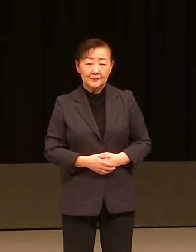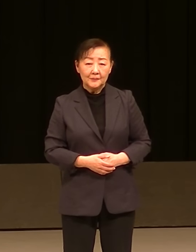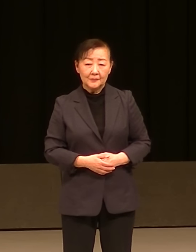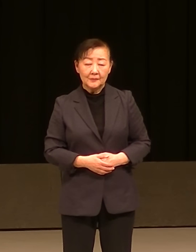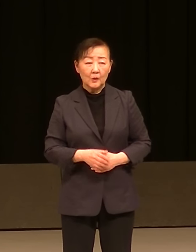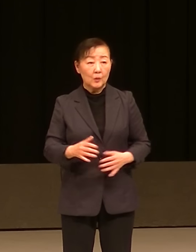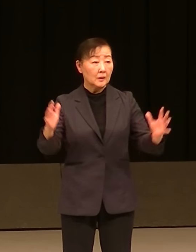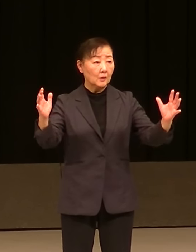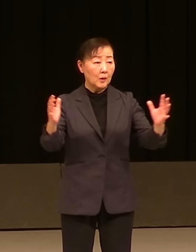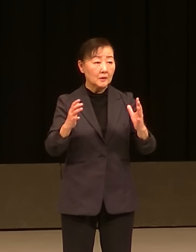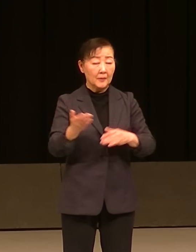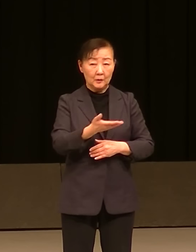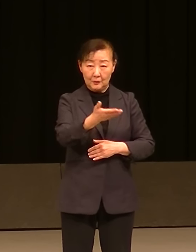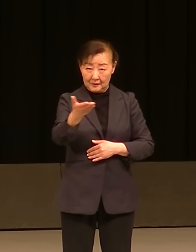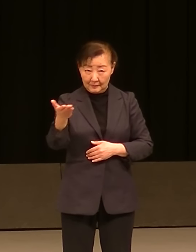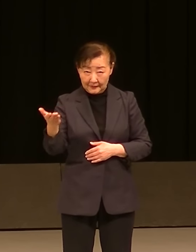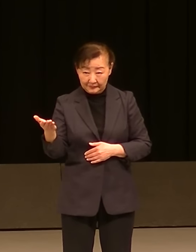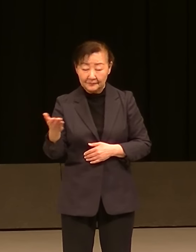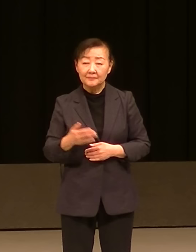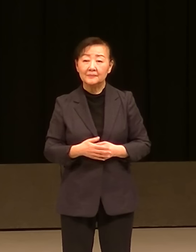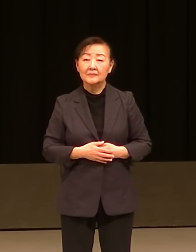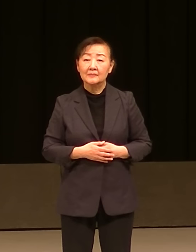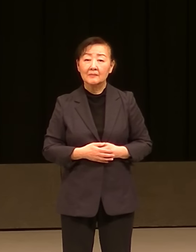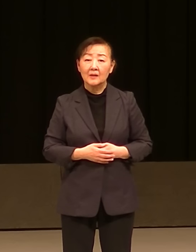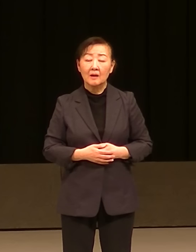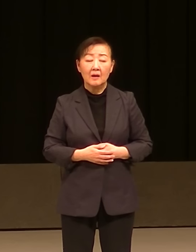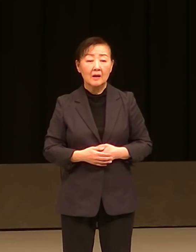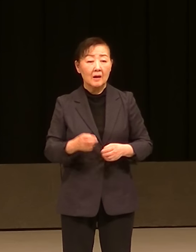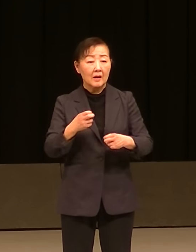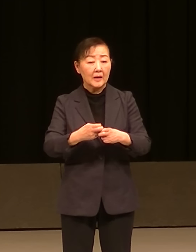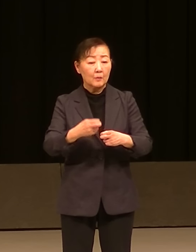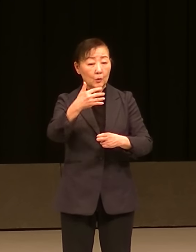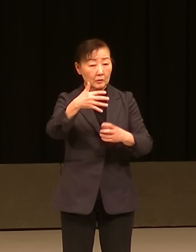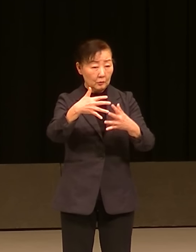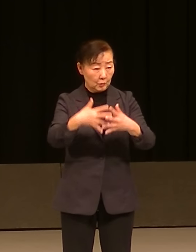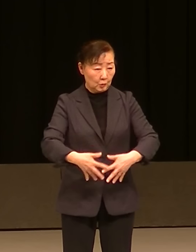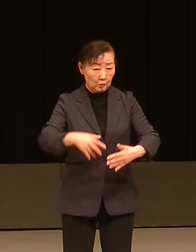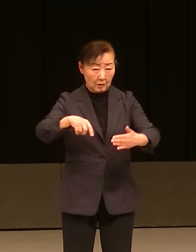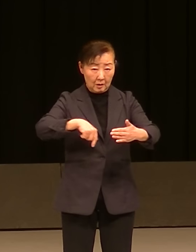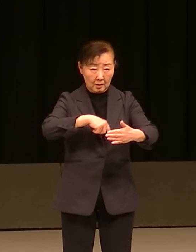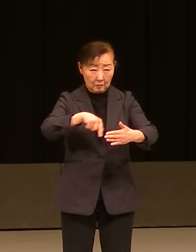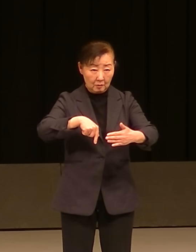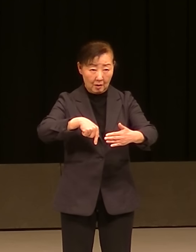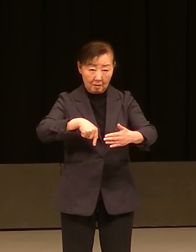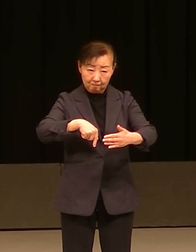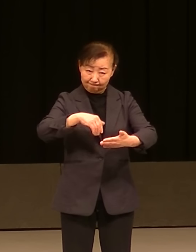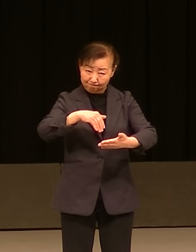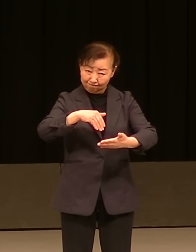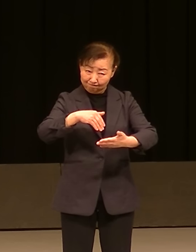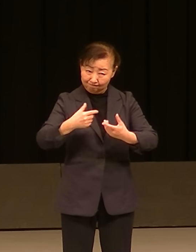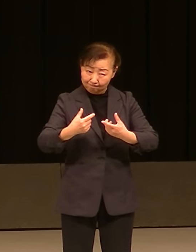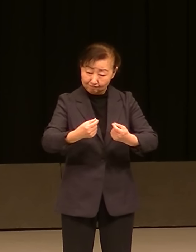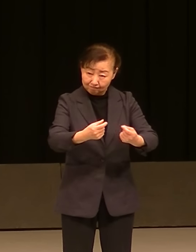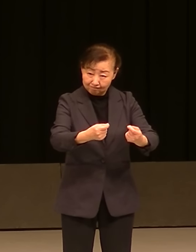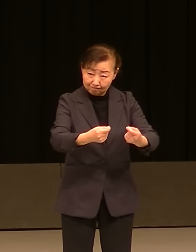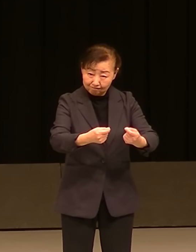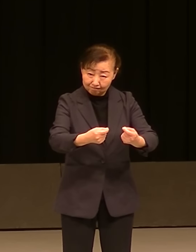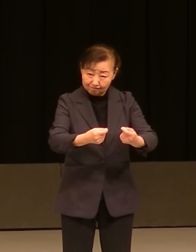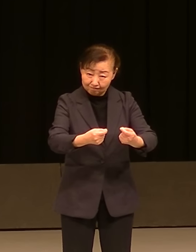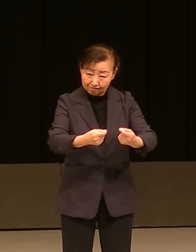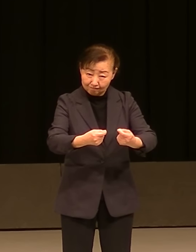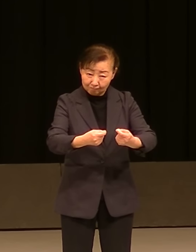ここにお集まりの皆様でございますから、もう憲法9条の中身は徹底的に、この、まあ、